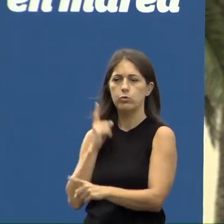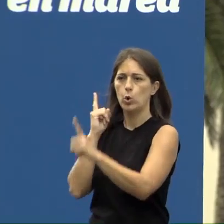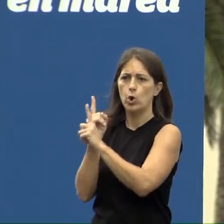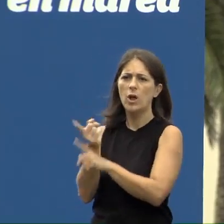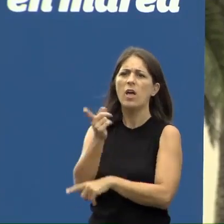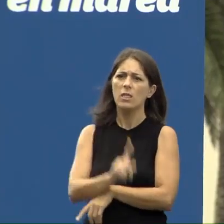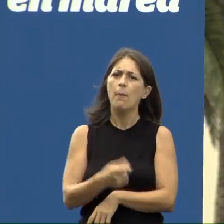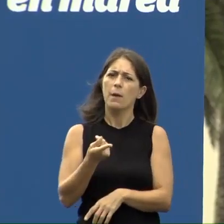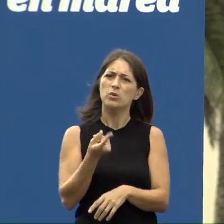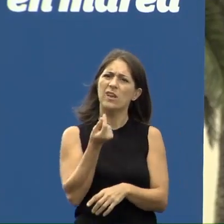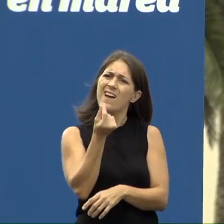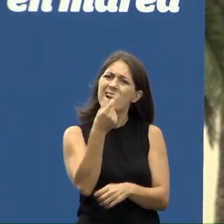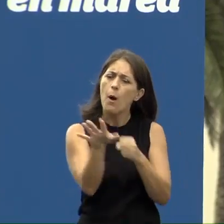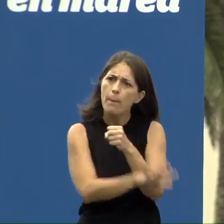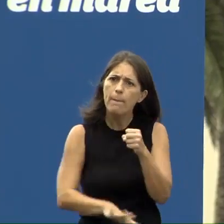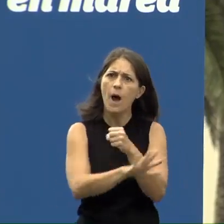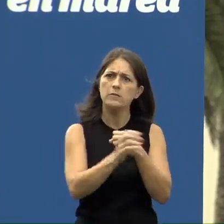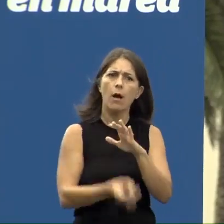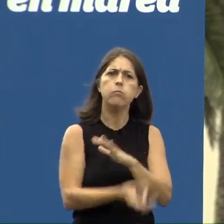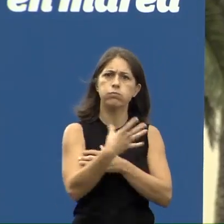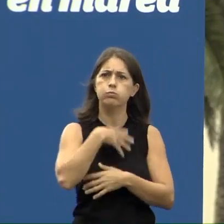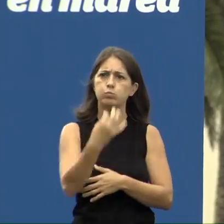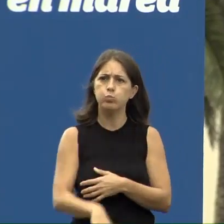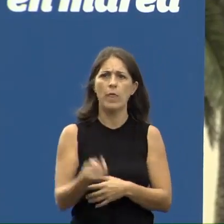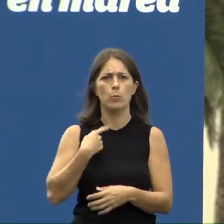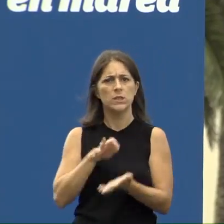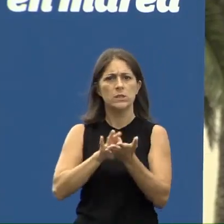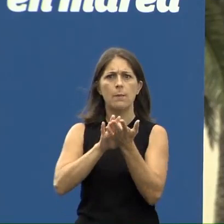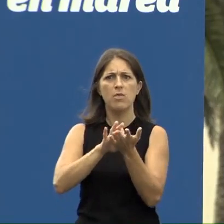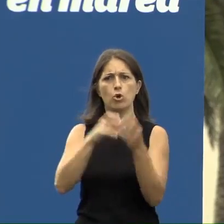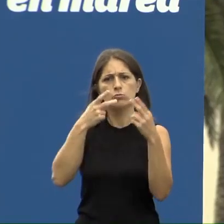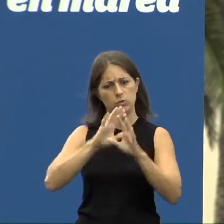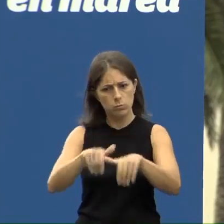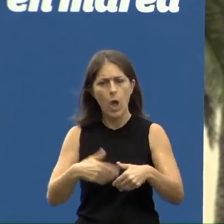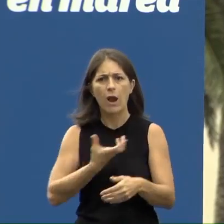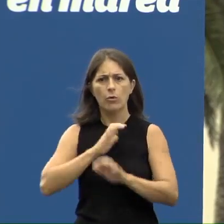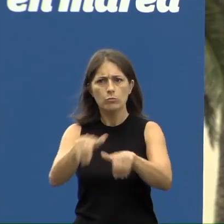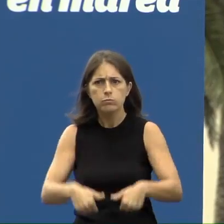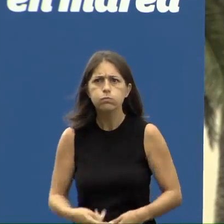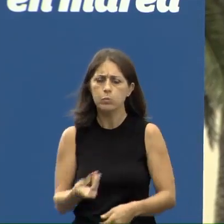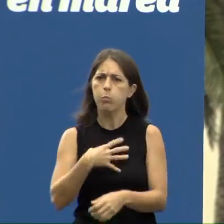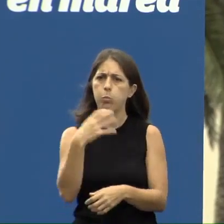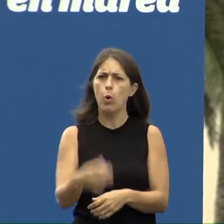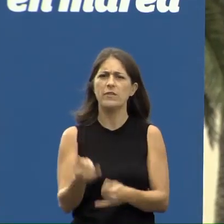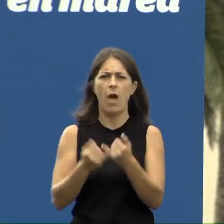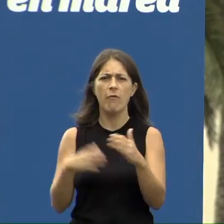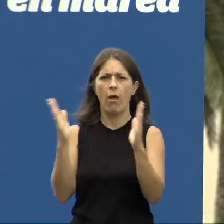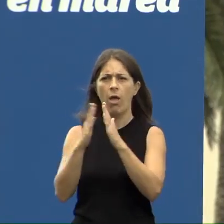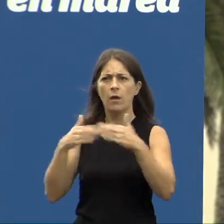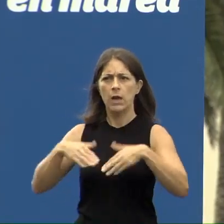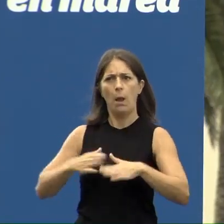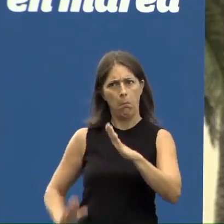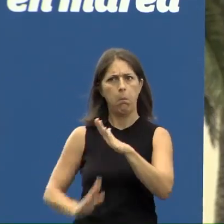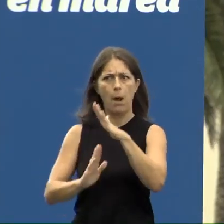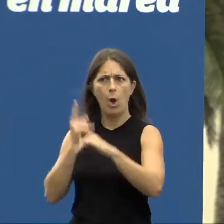social. É posible remunicipalizar servizos, é posible parar desafiuzamentos, preocuparnos polos problemas cotiás da xente e